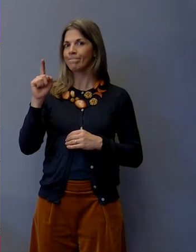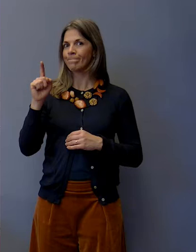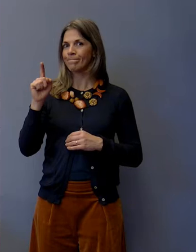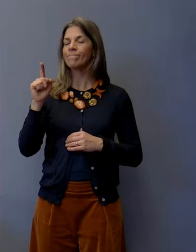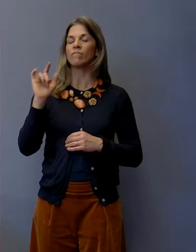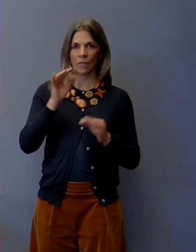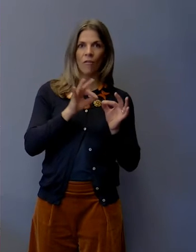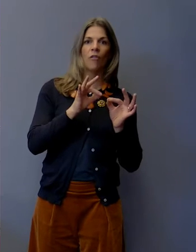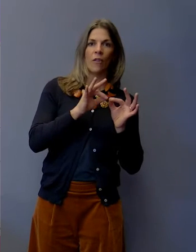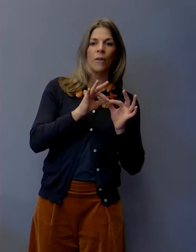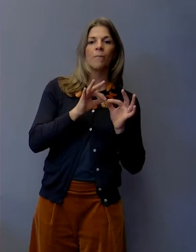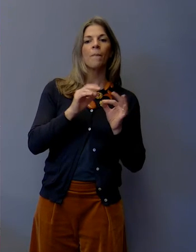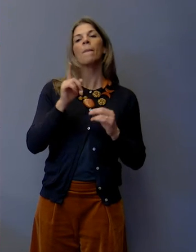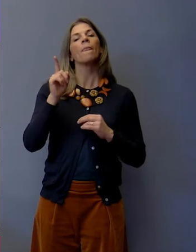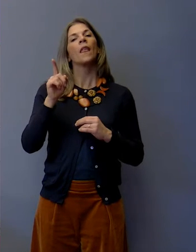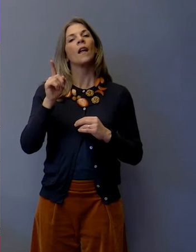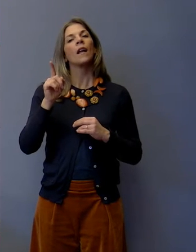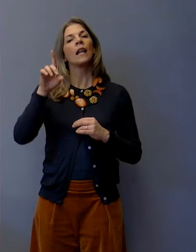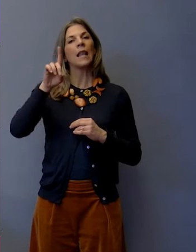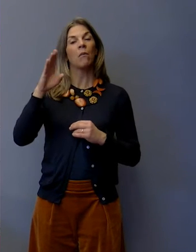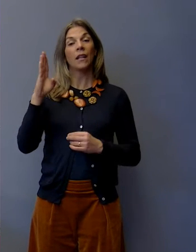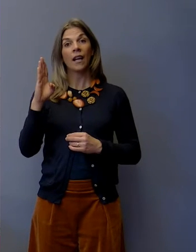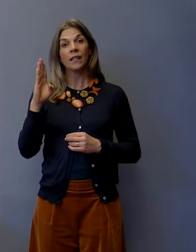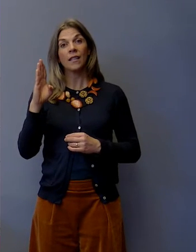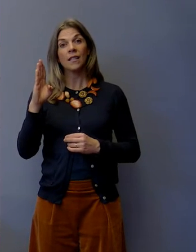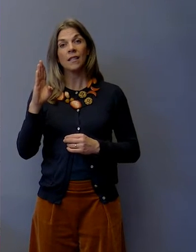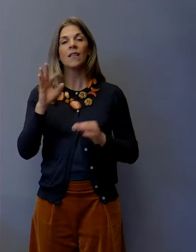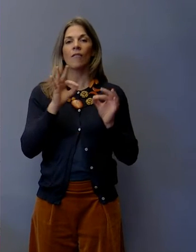regole grazie consigliere consigliere de benedictis